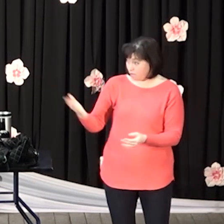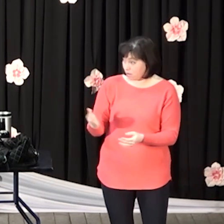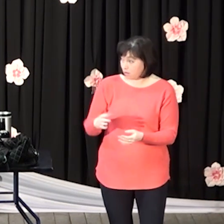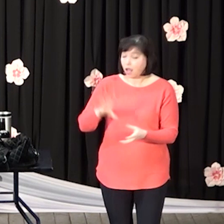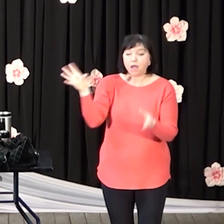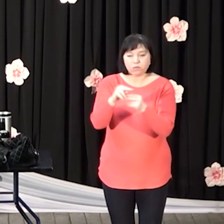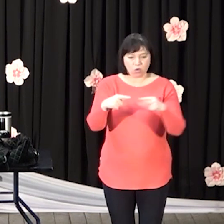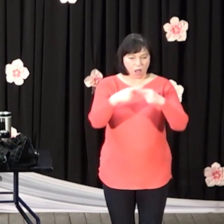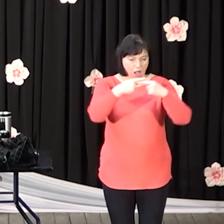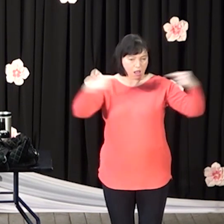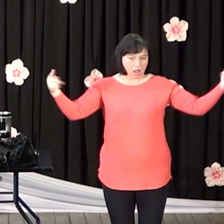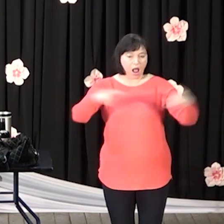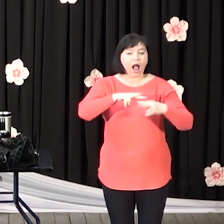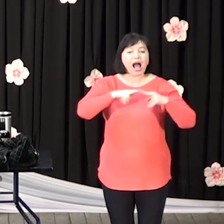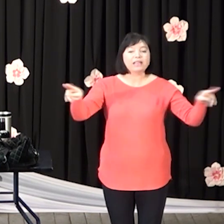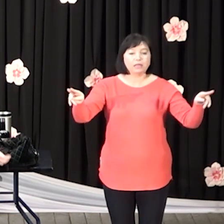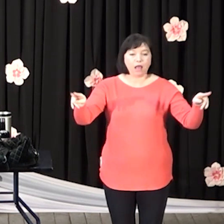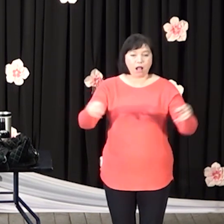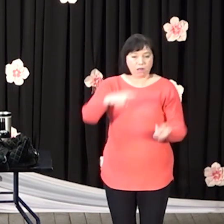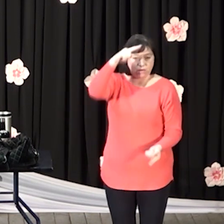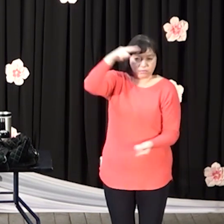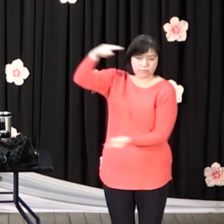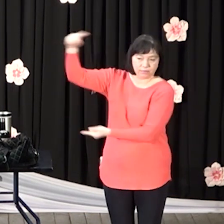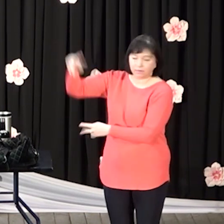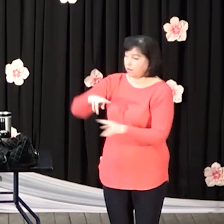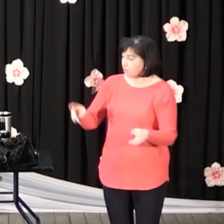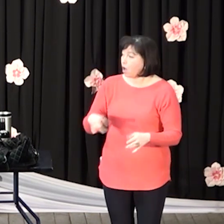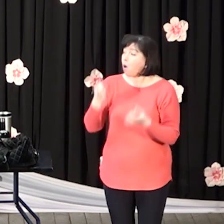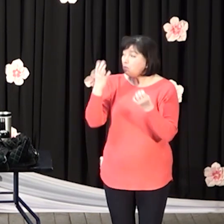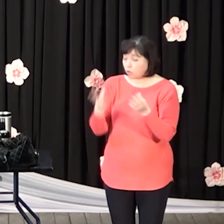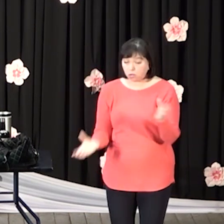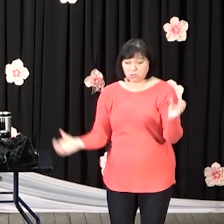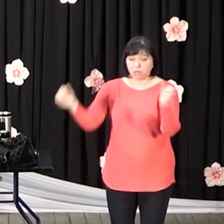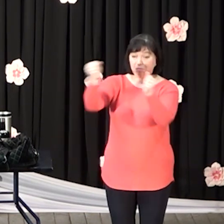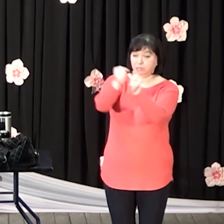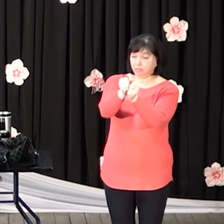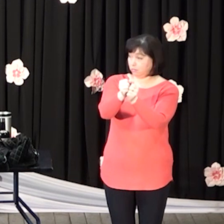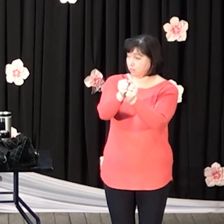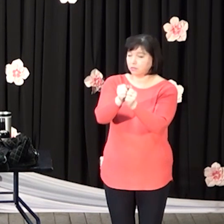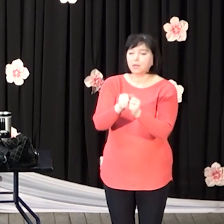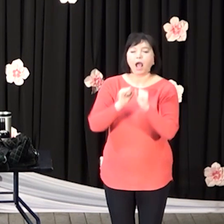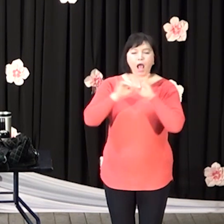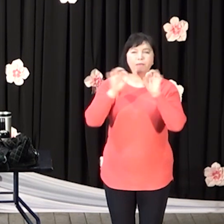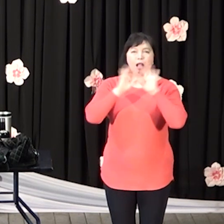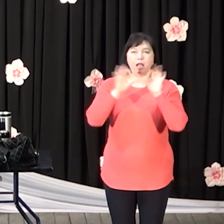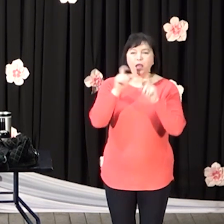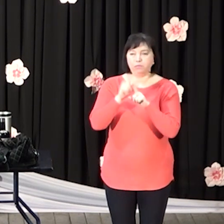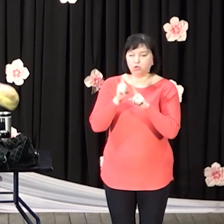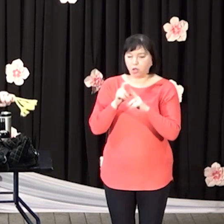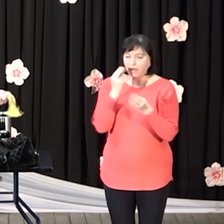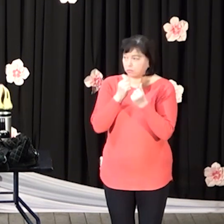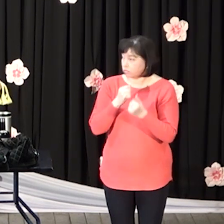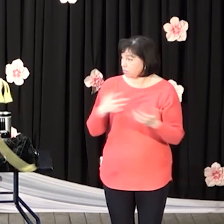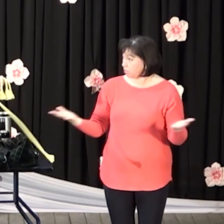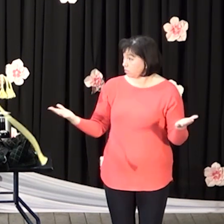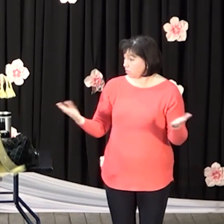le fac toate egale. Pentru a să nu fac nimic special, doar arunc capetele la un loc, spun cuvintele abracadabra